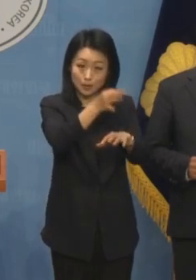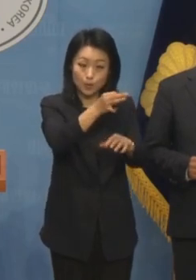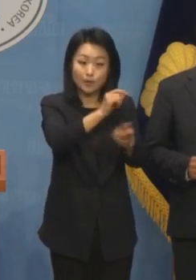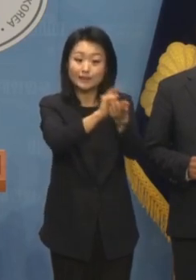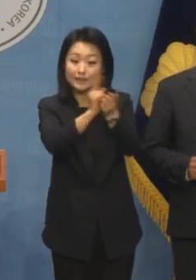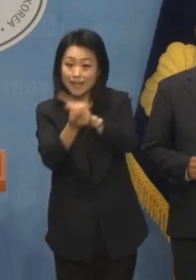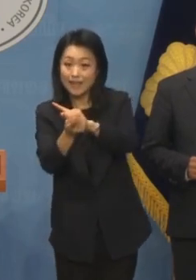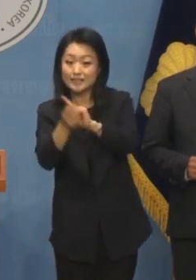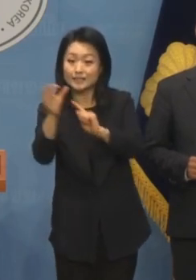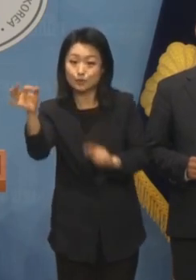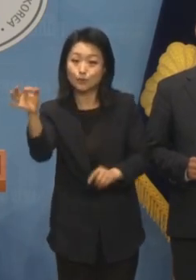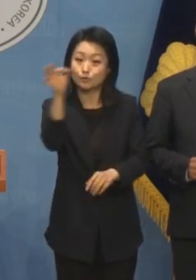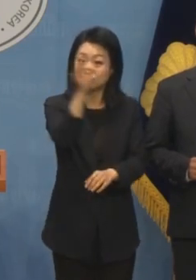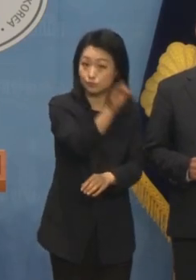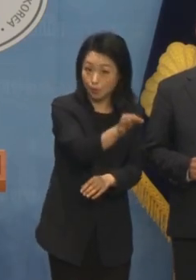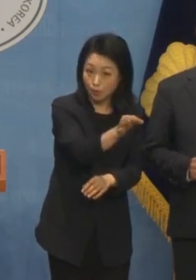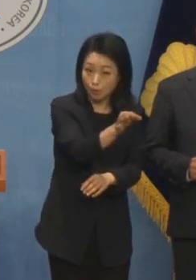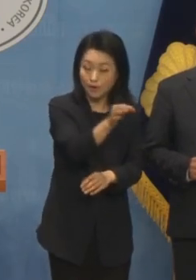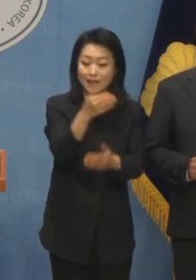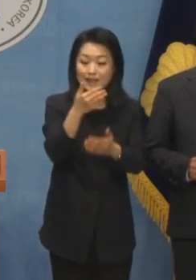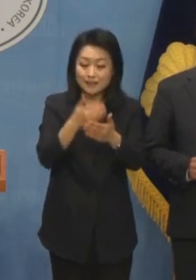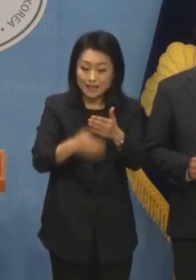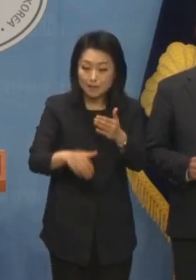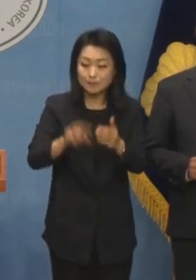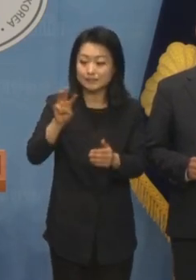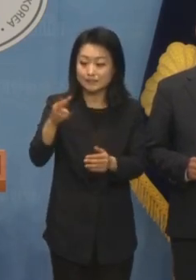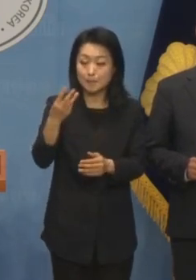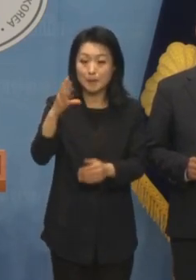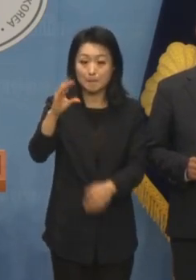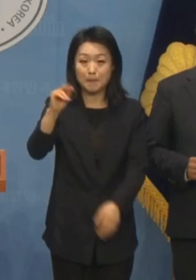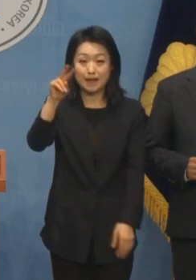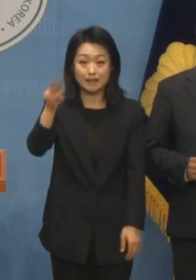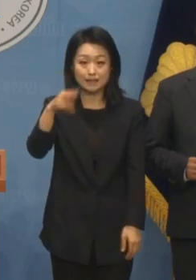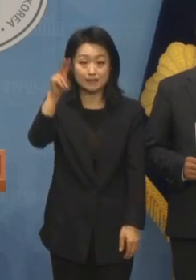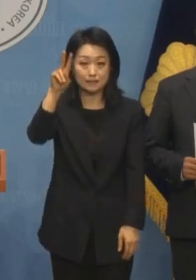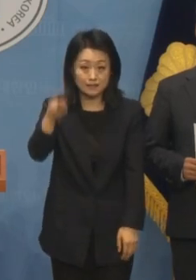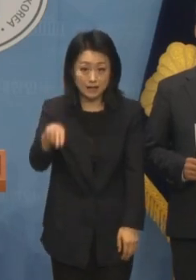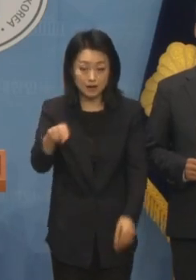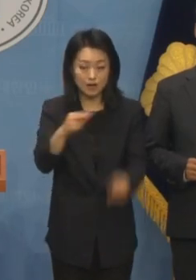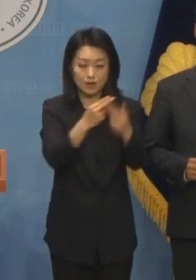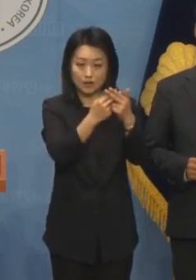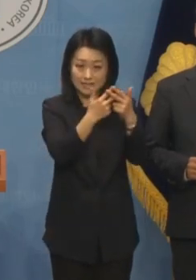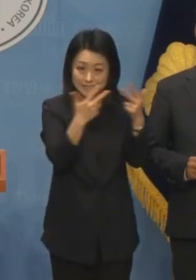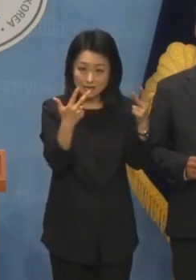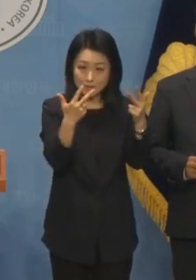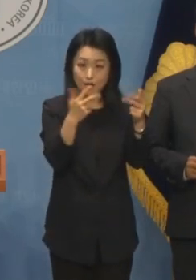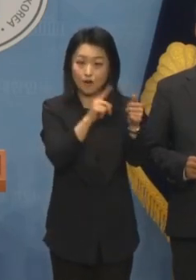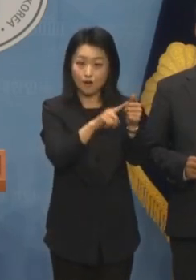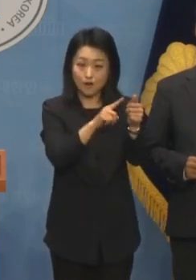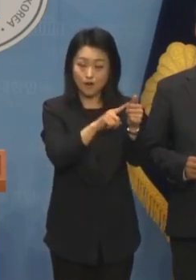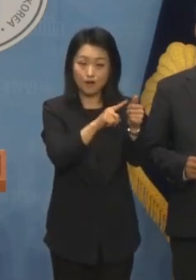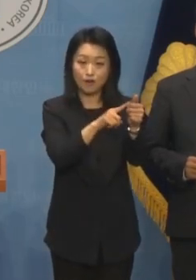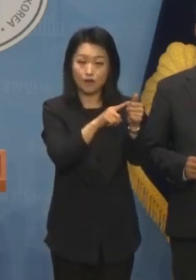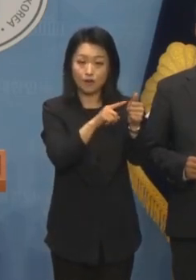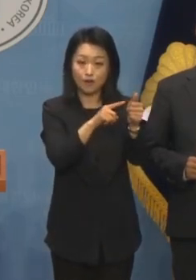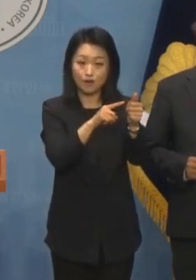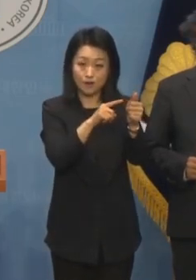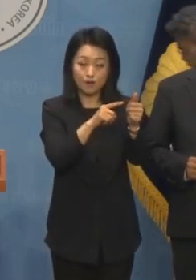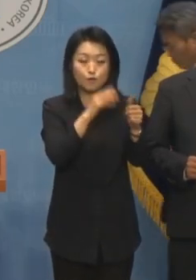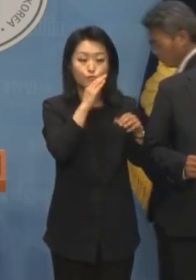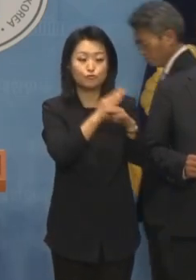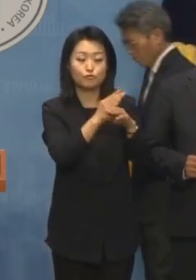대신 내준 것이고, 나머지 300만 달러는 이재명 경기도지사의